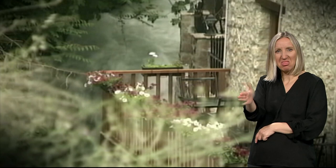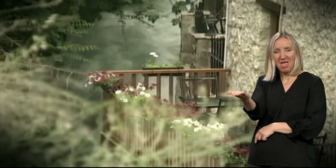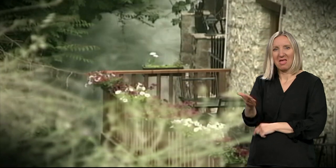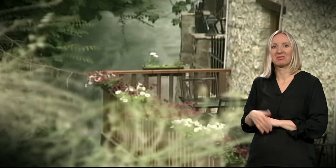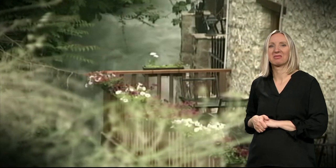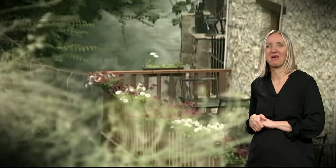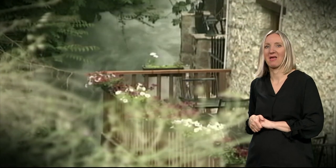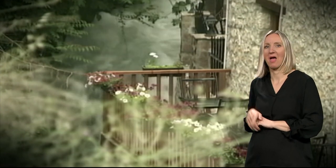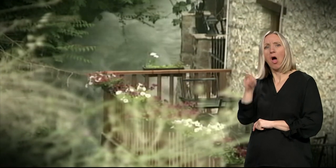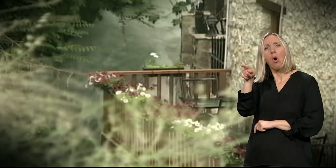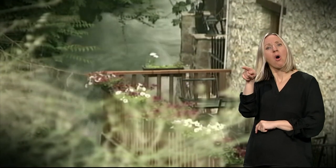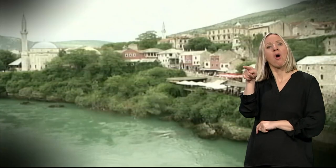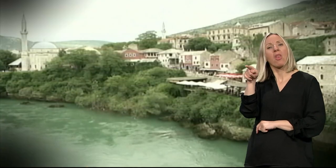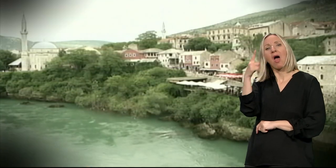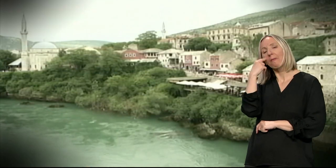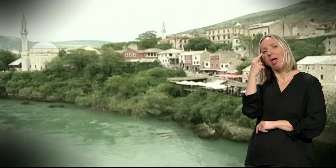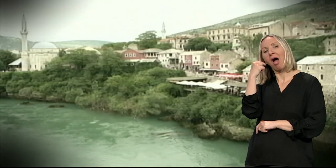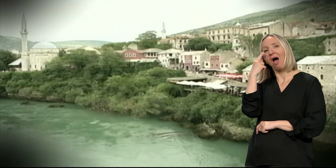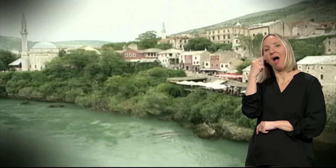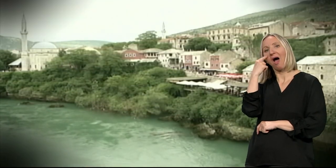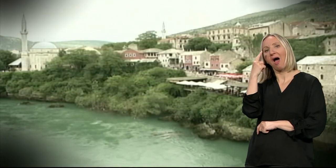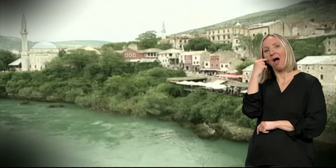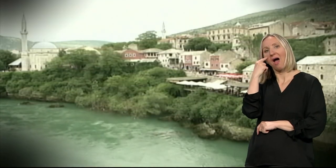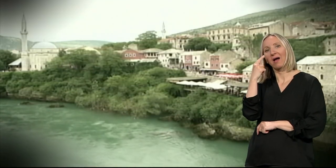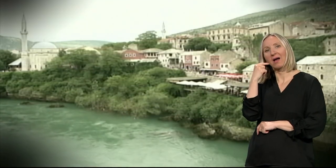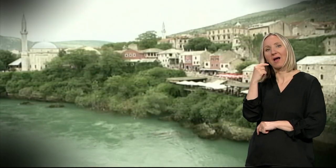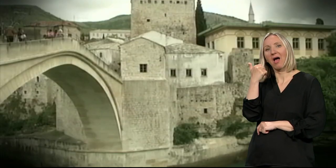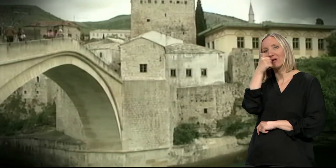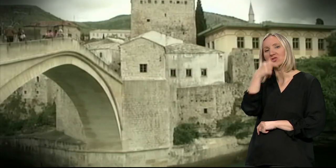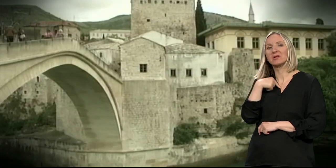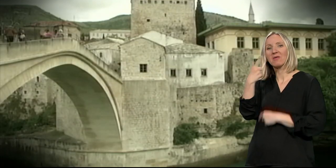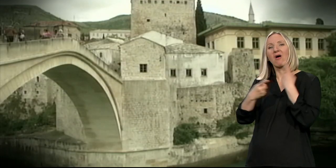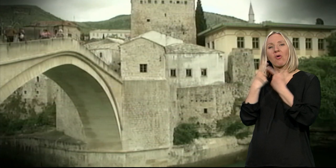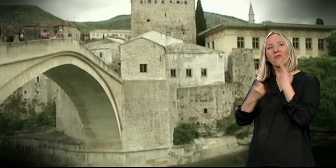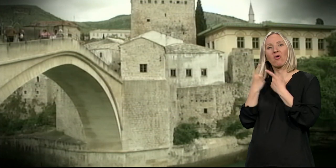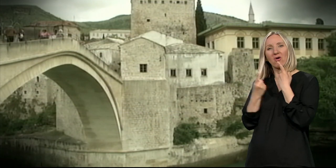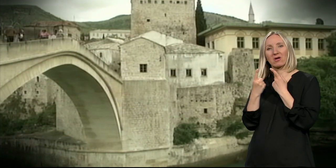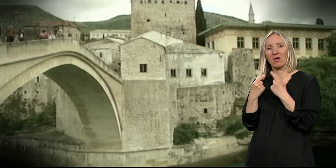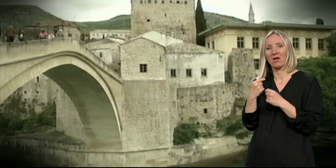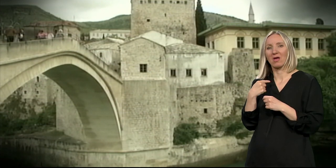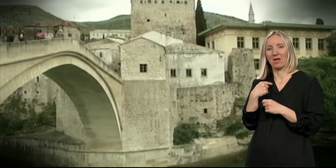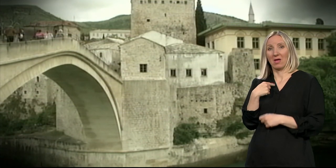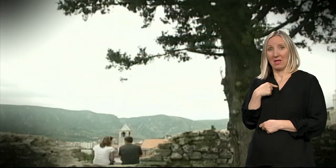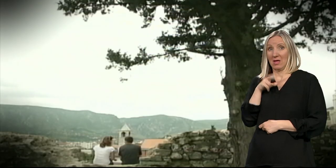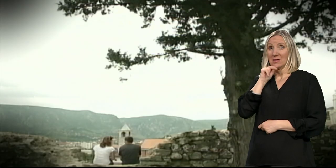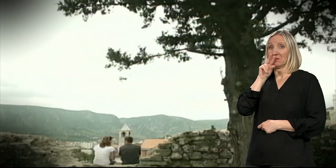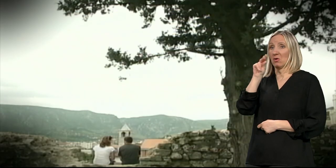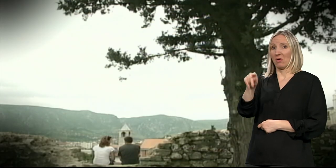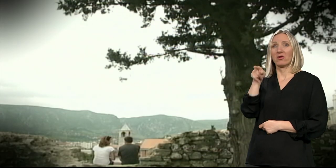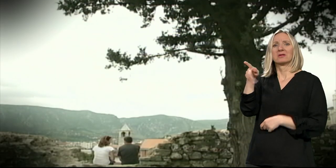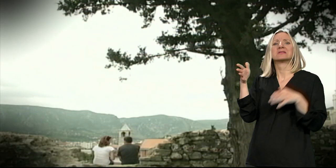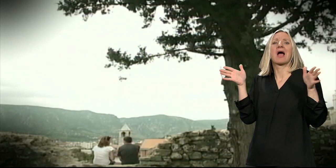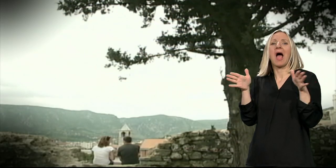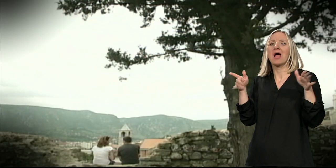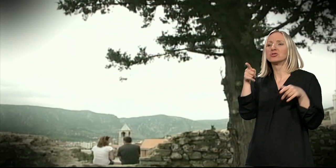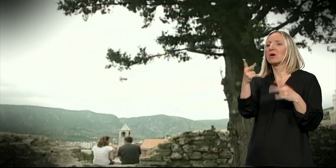I plakala je na moje ruke, na moje reči. Govorio sam joj, ti si anđeo,